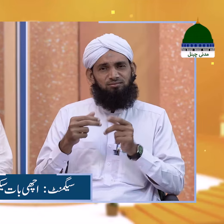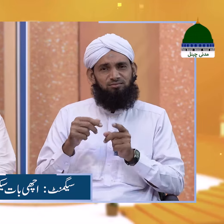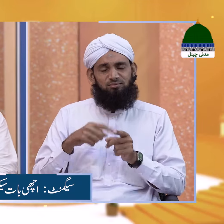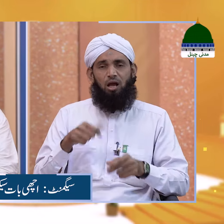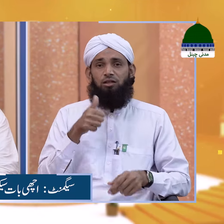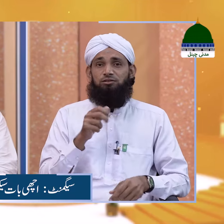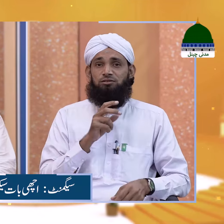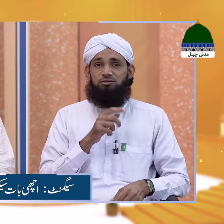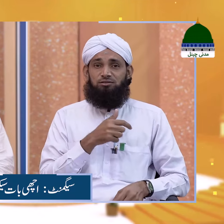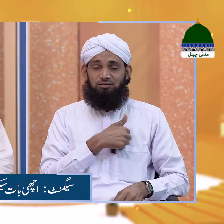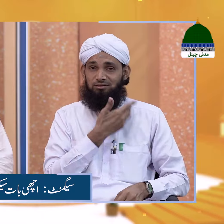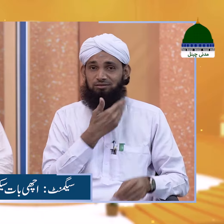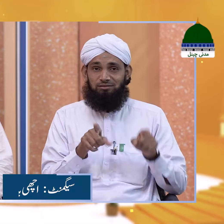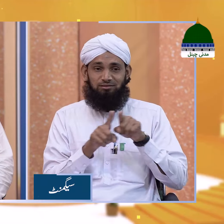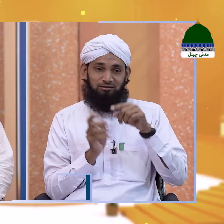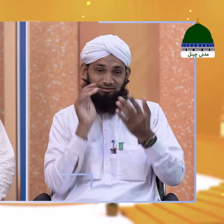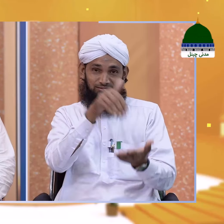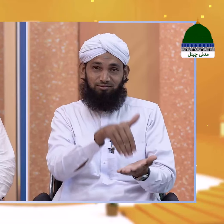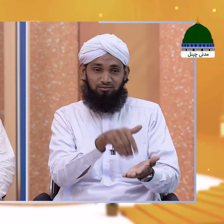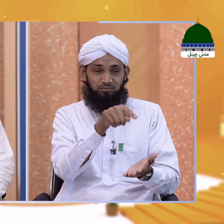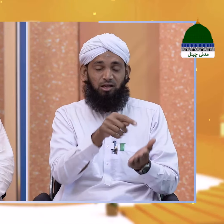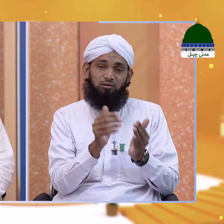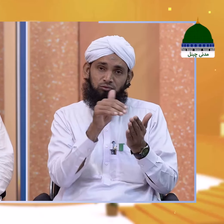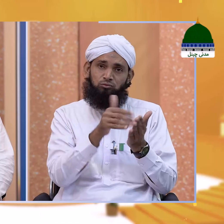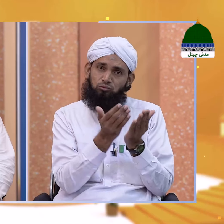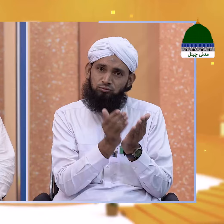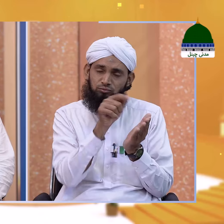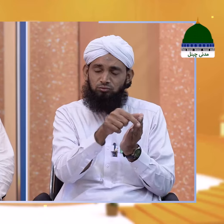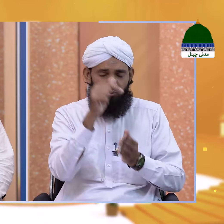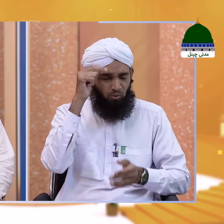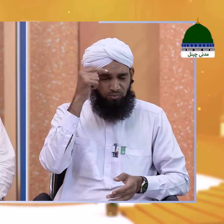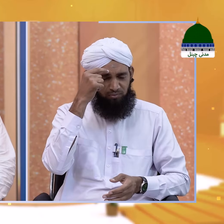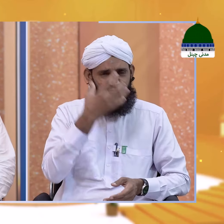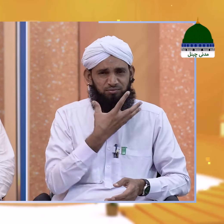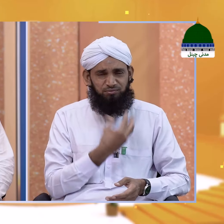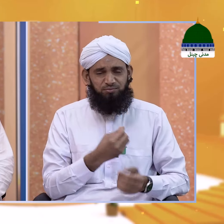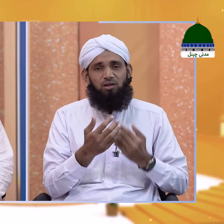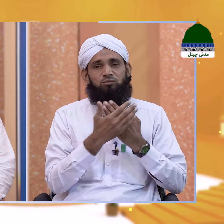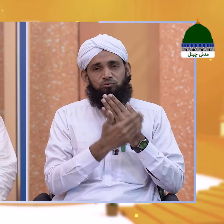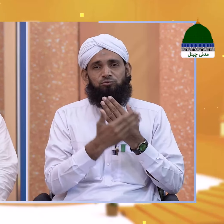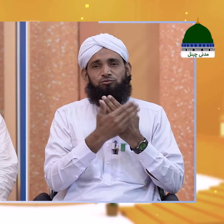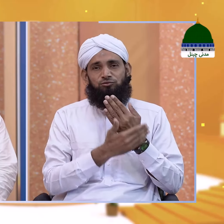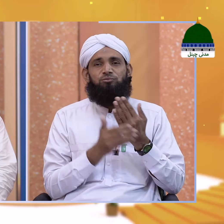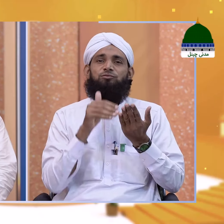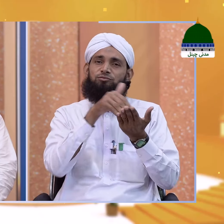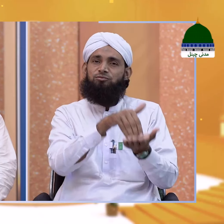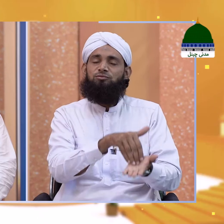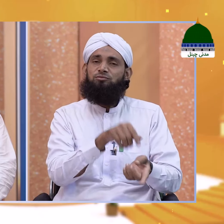سے تو جاتا ہے کہ میں سامنے والے کا غم کم کر دوں، میں سامنے والے کا دل ہلکا کر دوں، میں اس کا بوجھ کم کر دوں، لیکن بعض